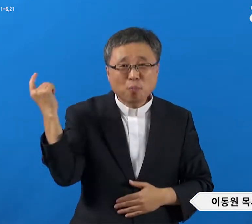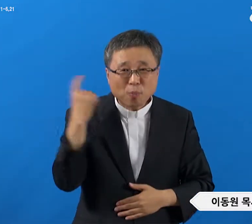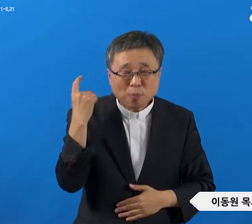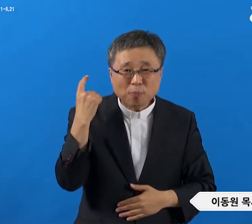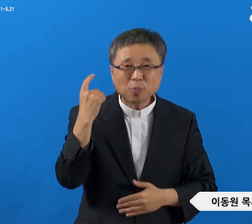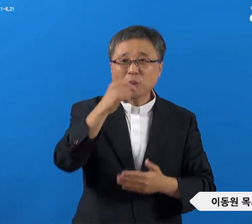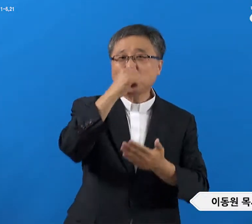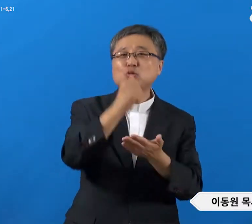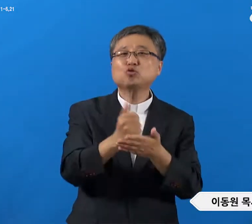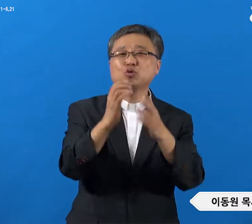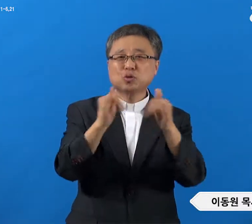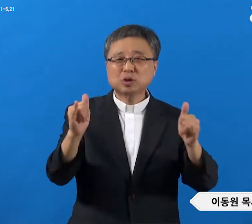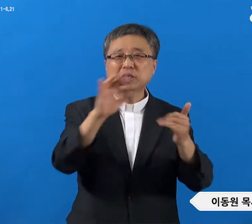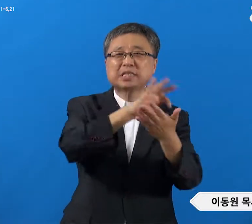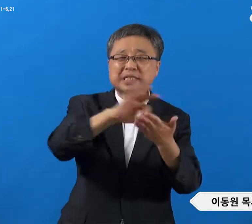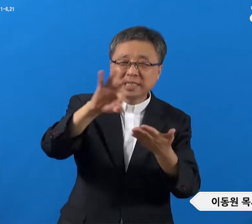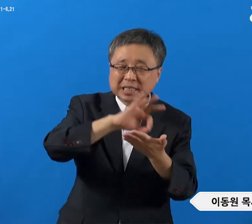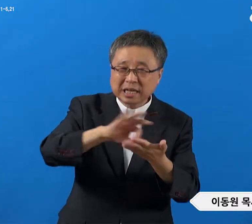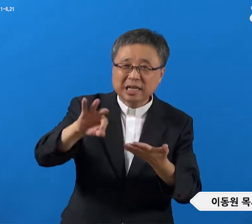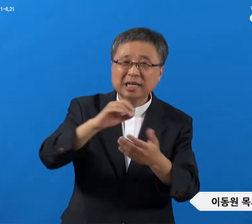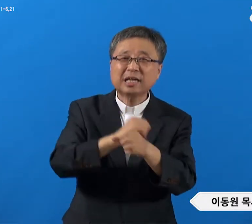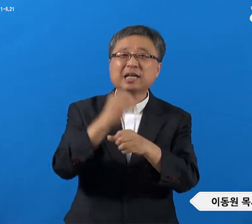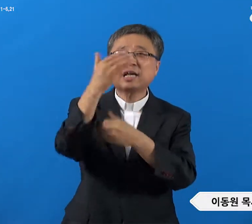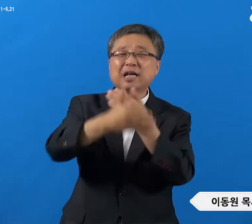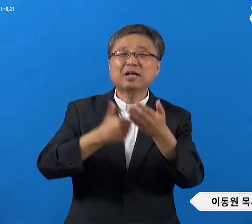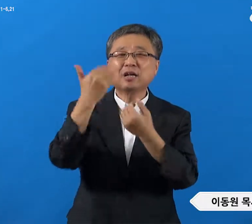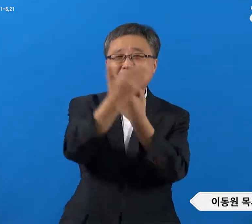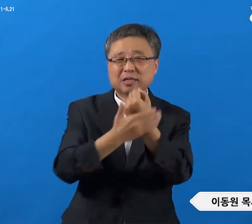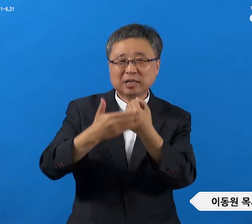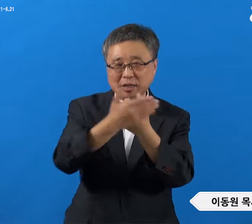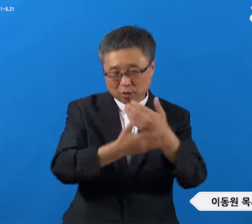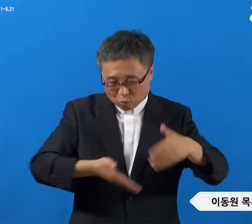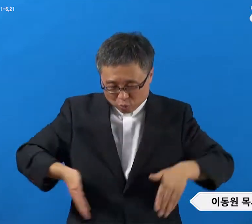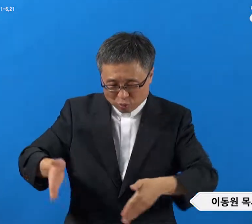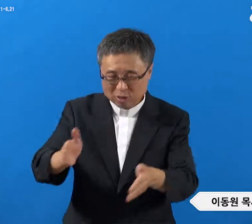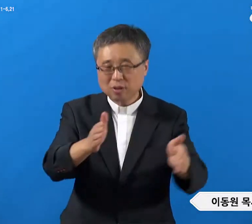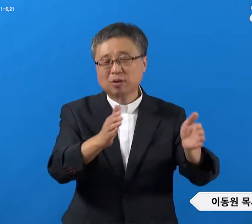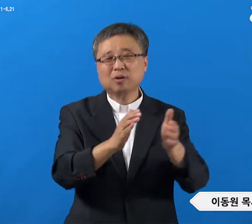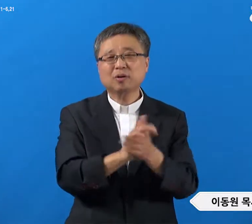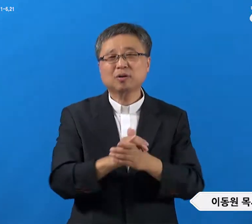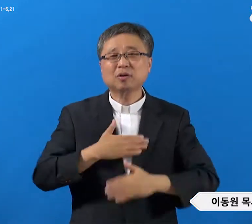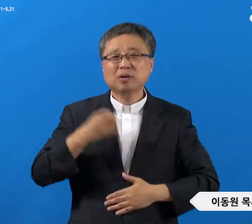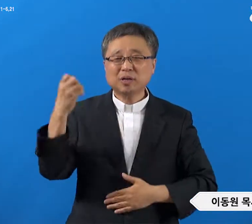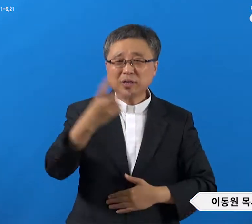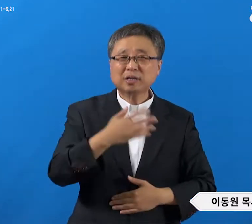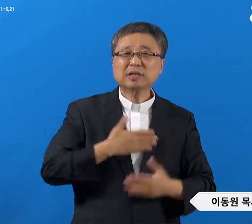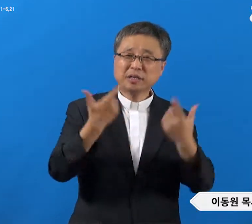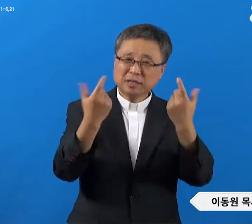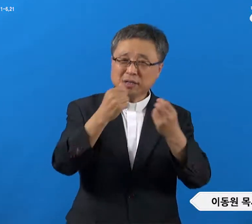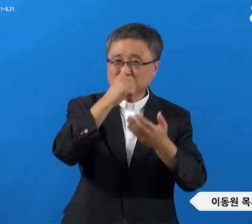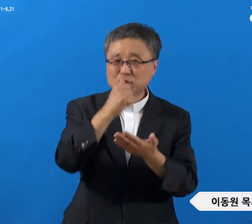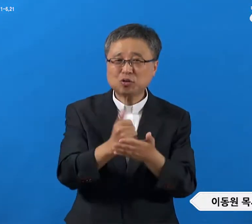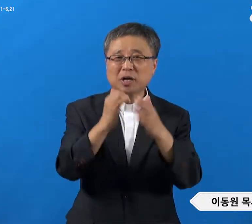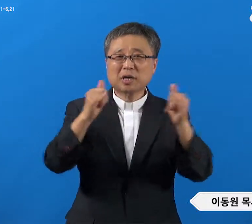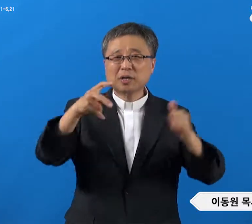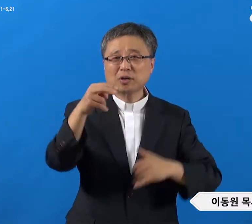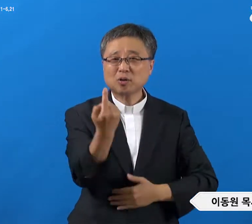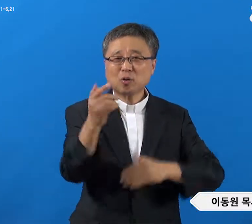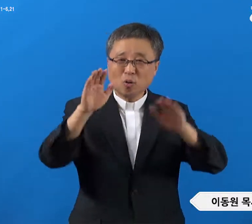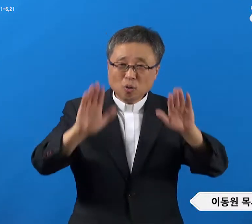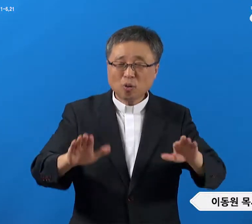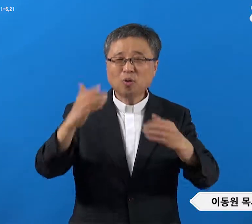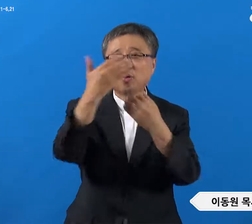복음은 죄인들을 쓰시는 하나님의 은혜의 통로라고. 그래서 나 같은 죄인도